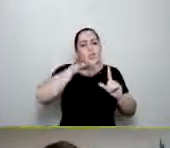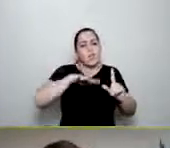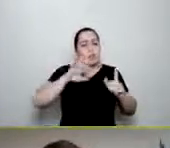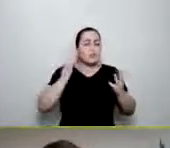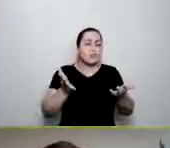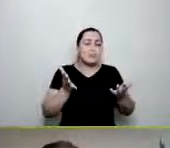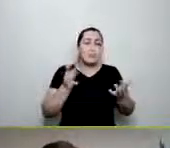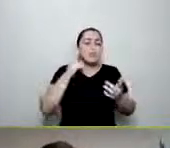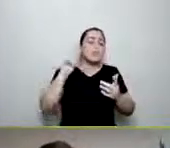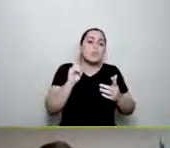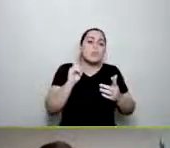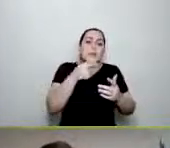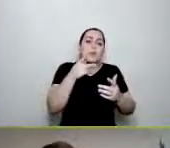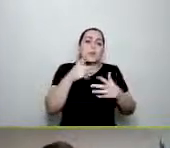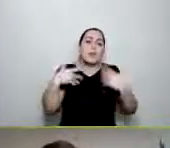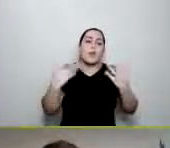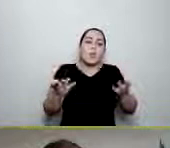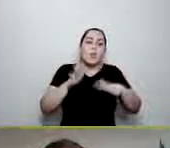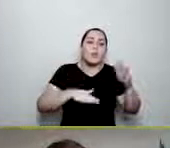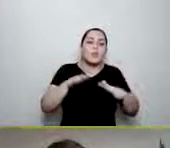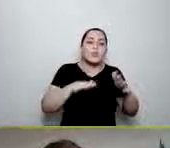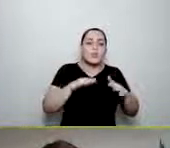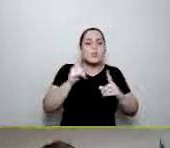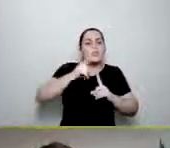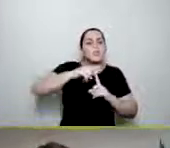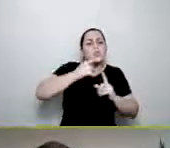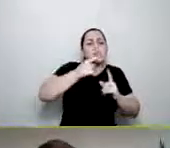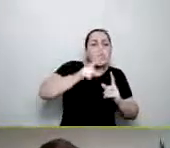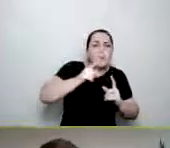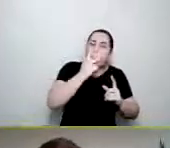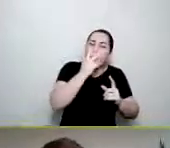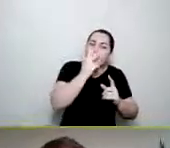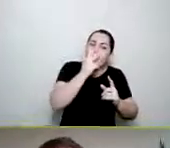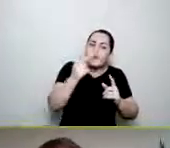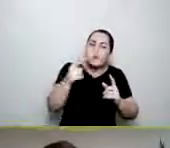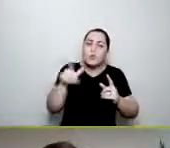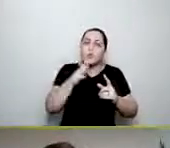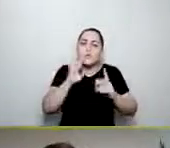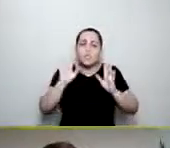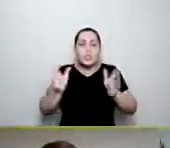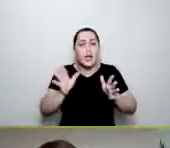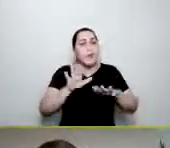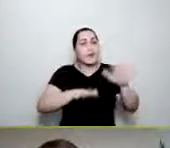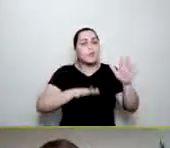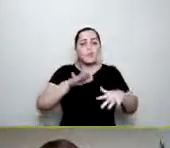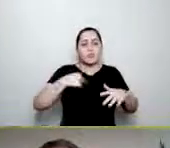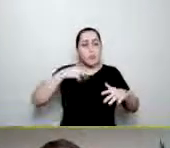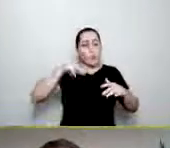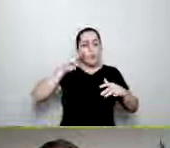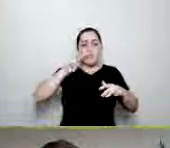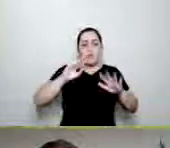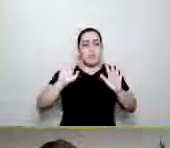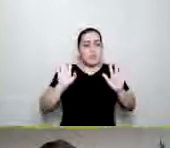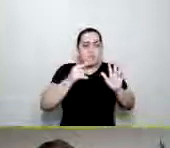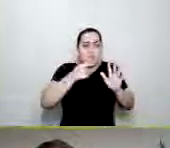qual língua é que fala. Talvez é um dialeto de uma língua que a gente já conhece, mas talvez também sejam línguas completamente desconhecidas. Então, é